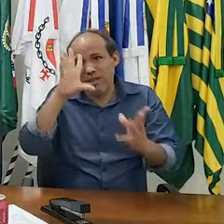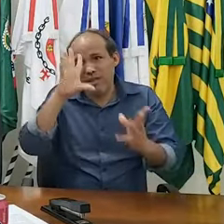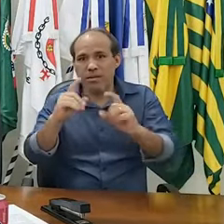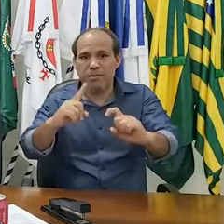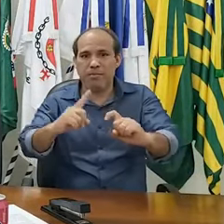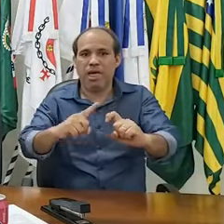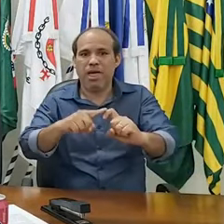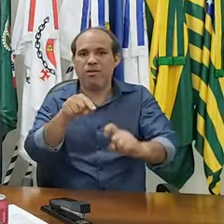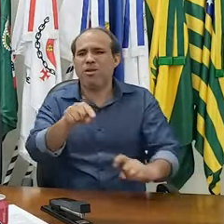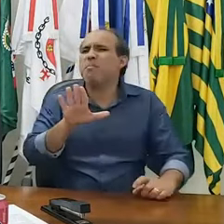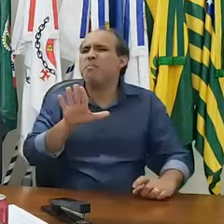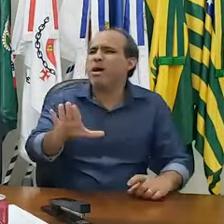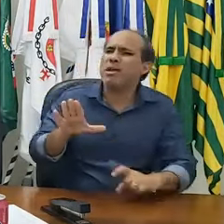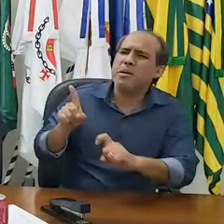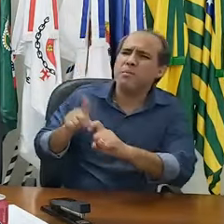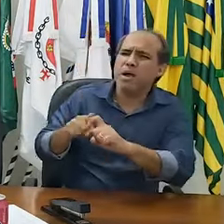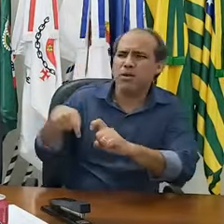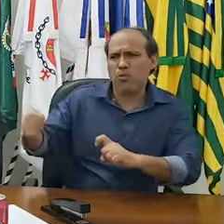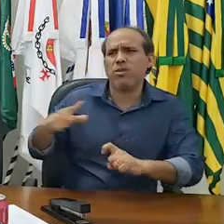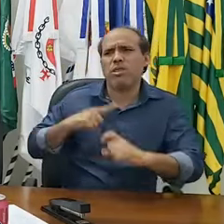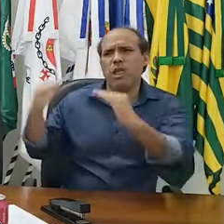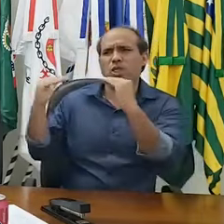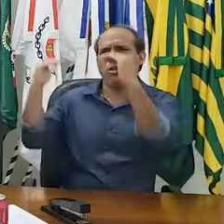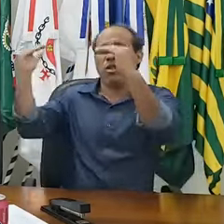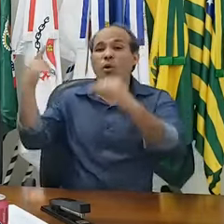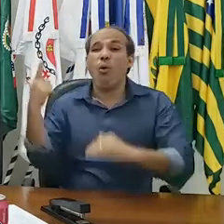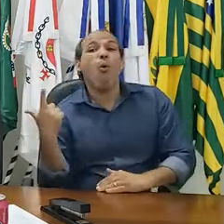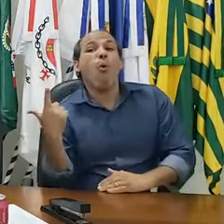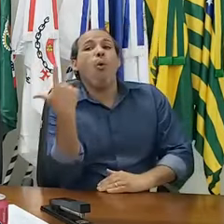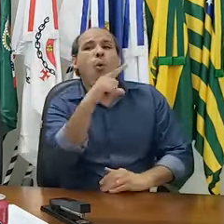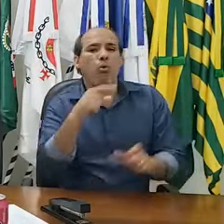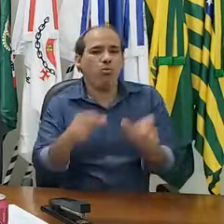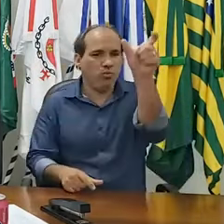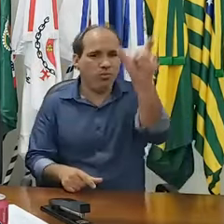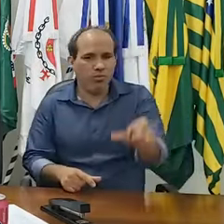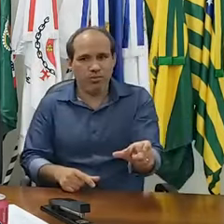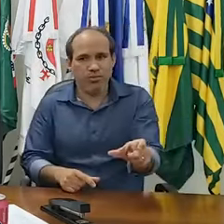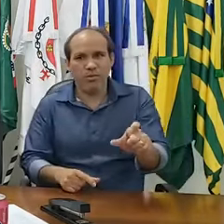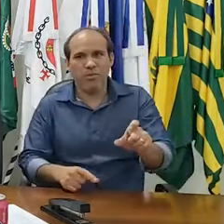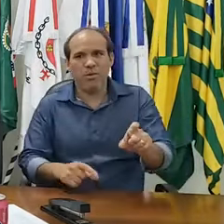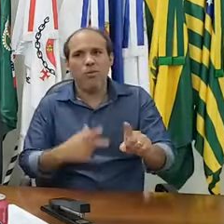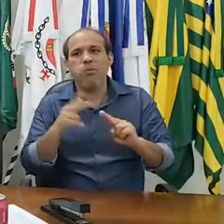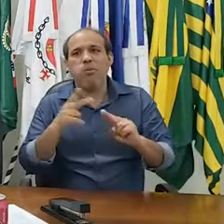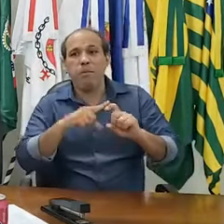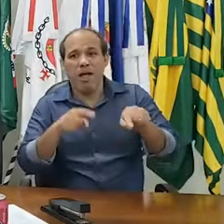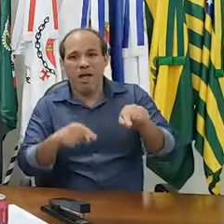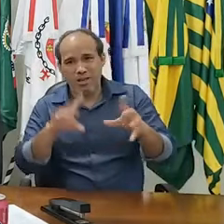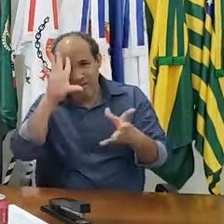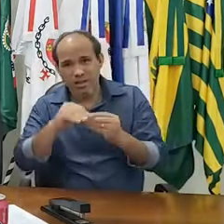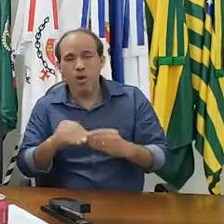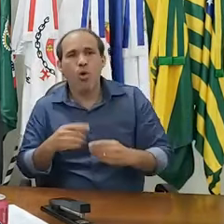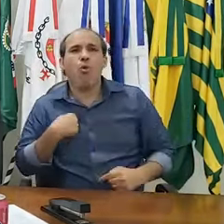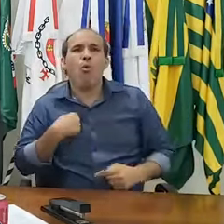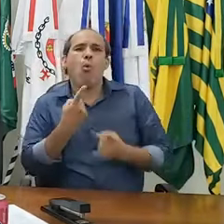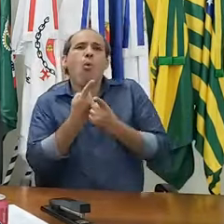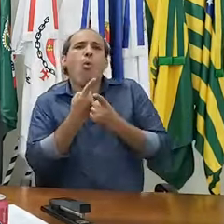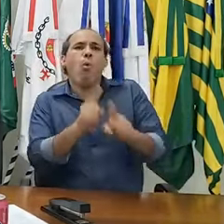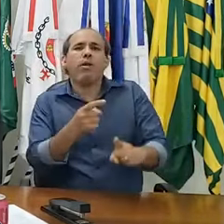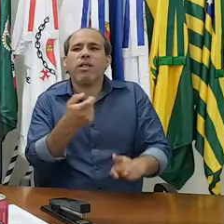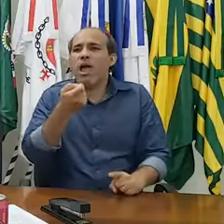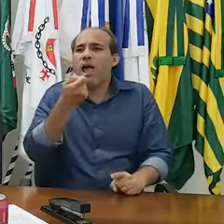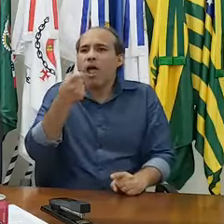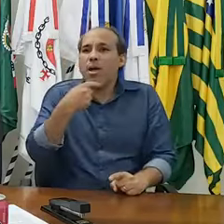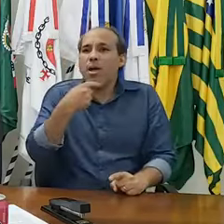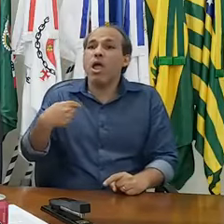médico tem autoridade. Mas aquela pessoa que fica dizendo que é contra esse remédio